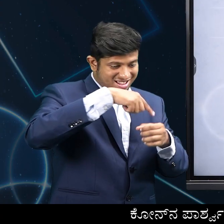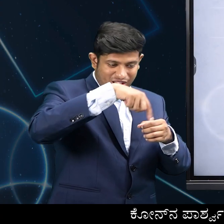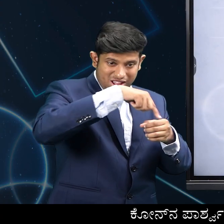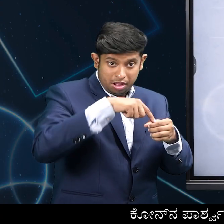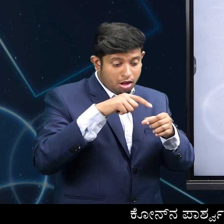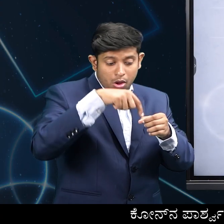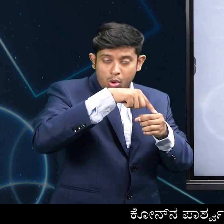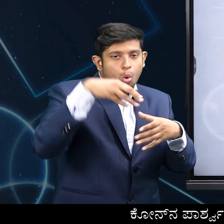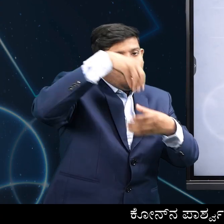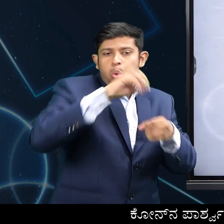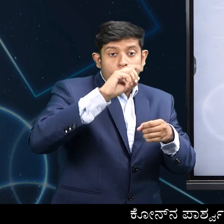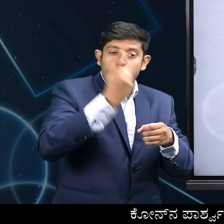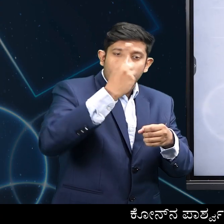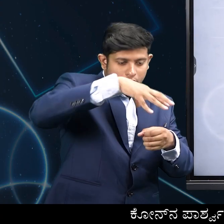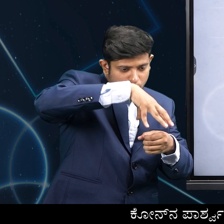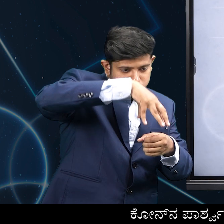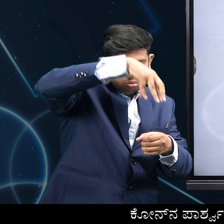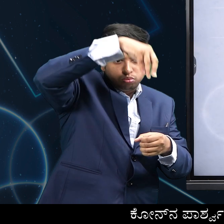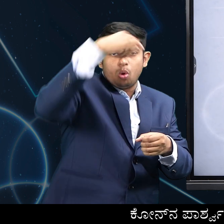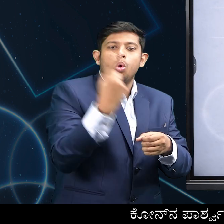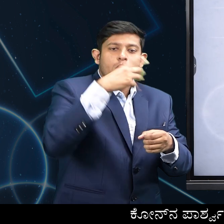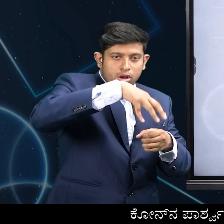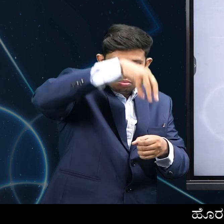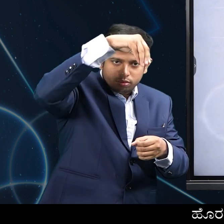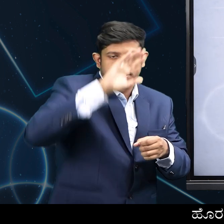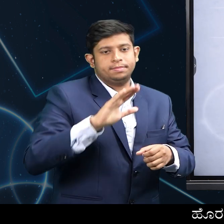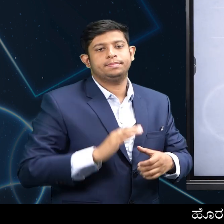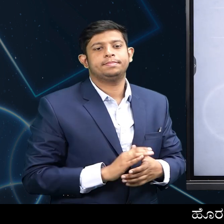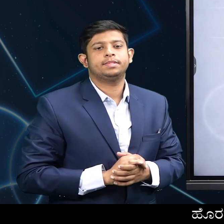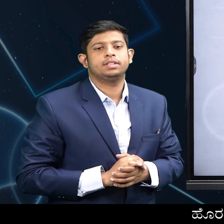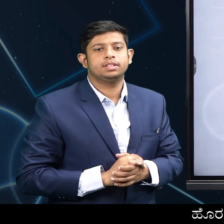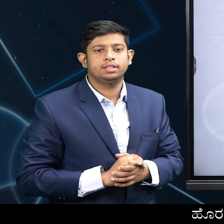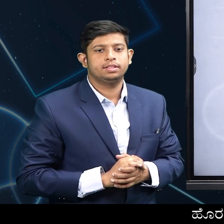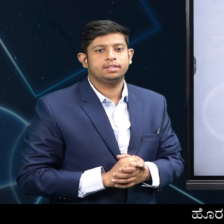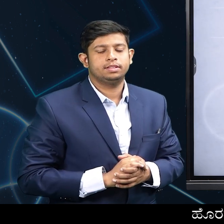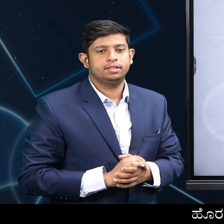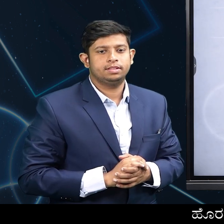ಕೋನದ ಪಾರ್ಶ್ವ ಅಥವಾ ಬಾಗಿದ ಮೇಲ್ಮೈ ವಿಸ್ತೀರ್ಣವು ವೃತ್ತಾಕಾರದ ತಳವನ್ನ ಹೊರತುಪಡಿಸಿ ಕೋನ್ನ ಬಾಗಿದ